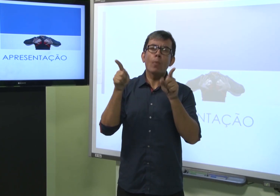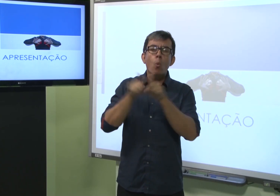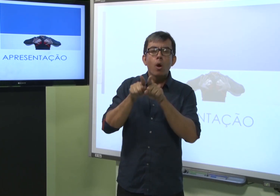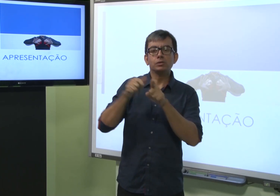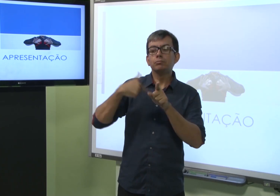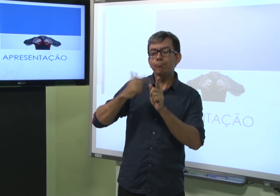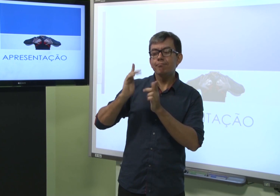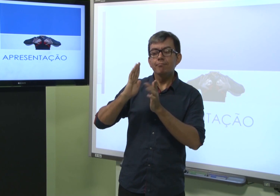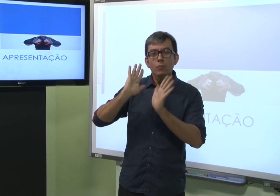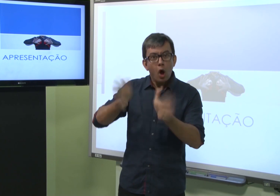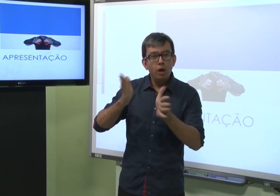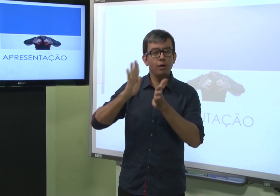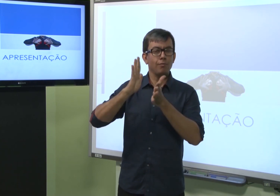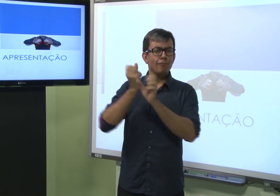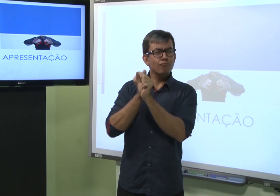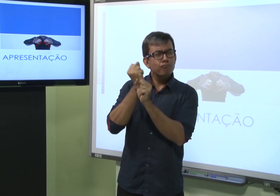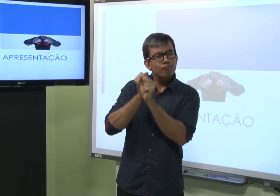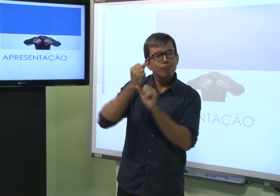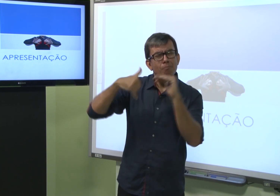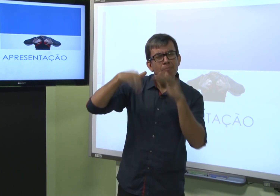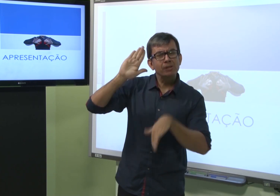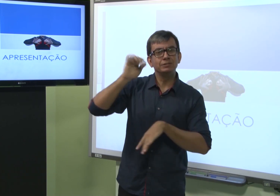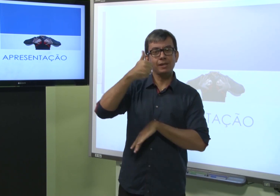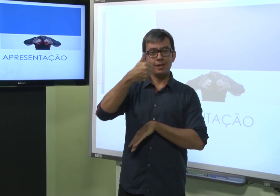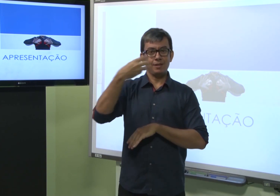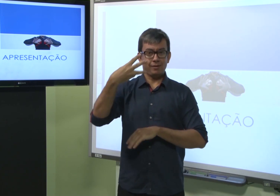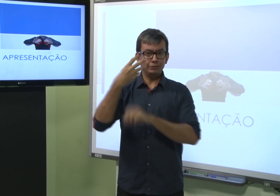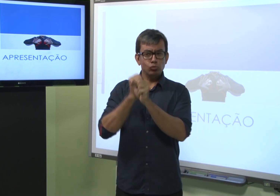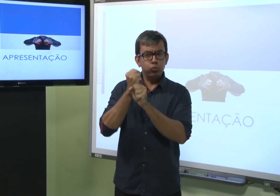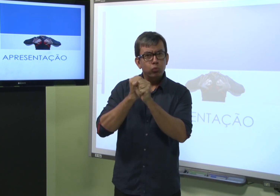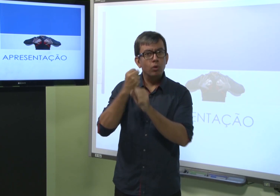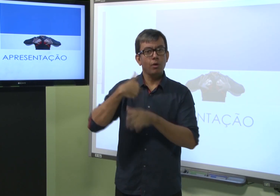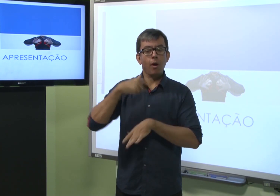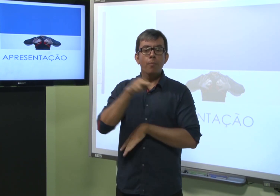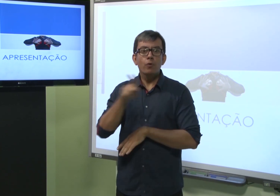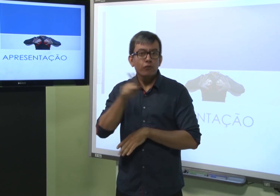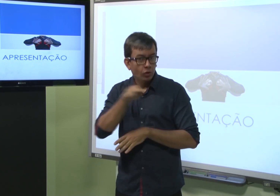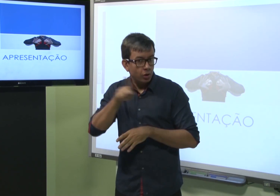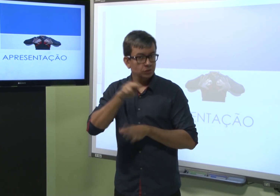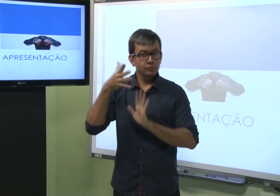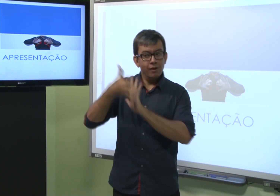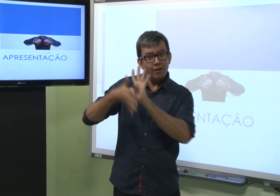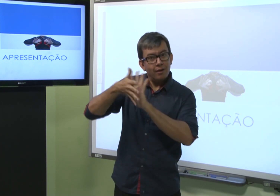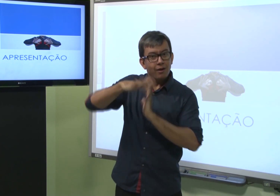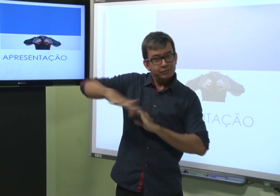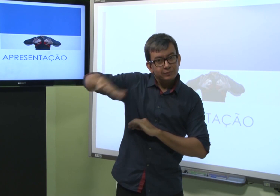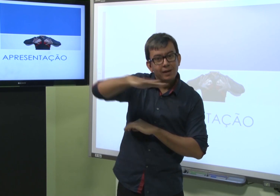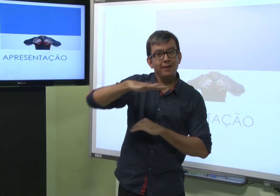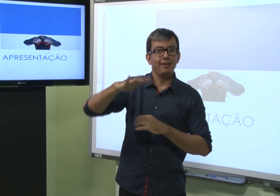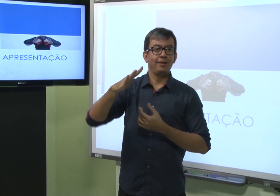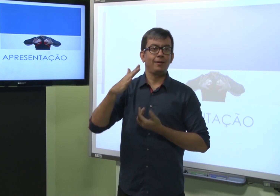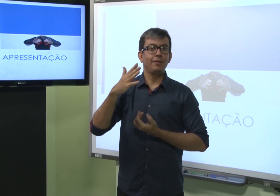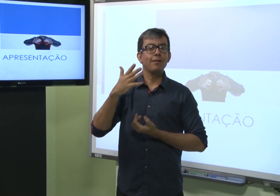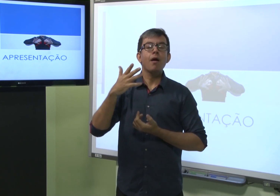eu já tenho experiência de mais de 13 anos como professor de Libras.